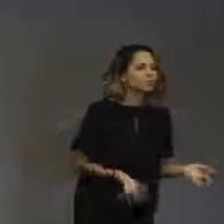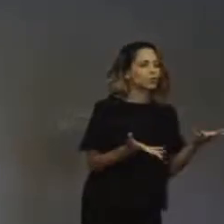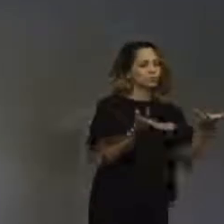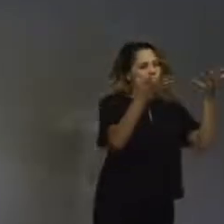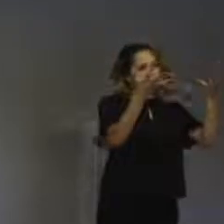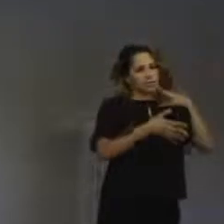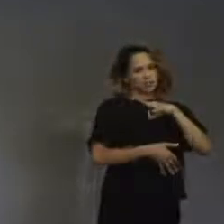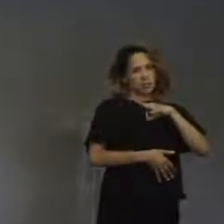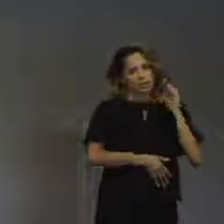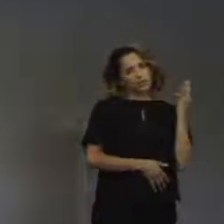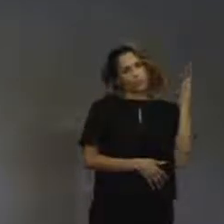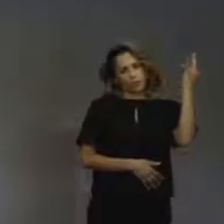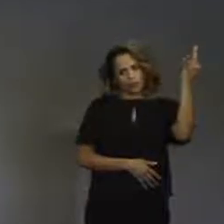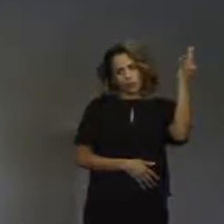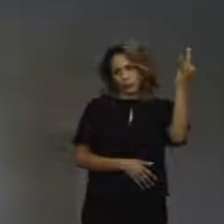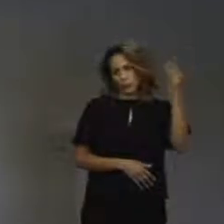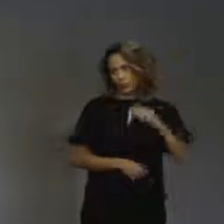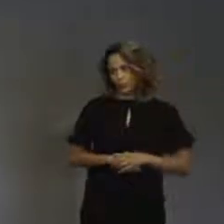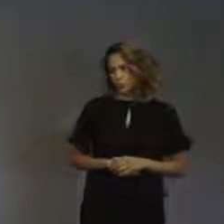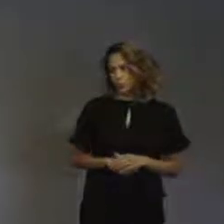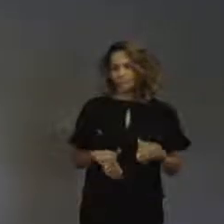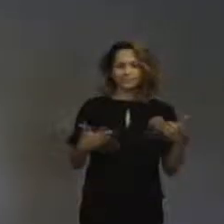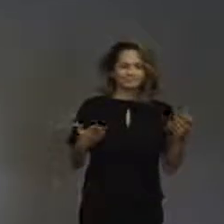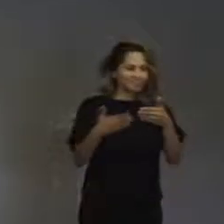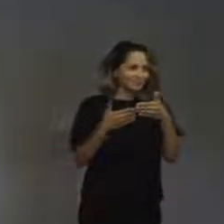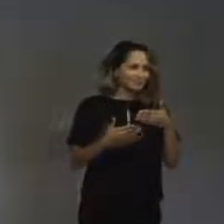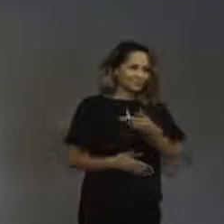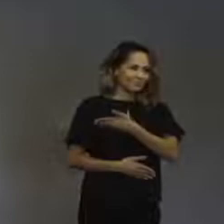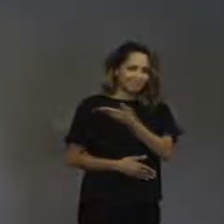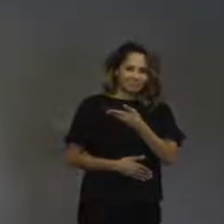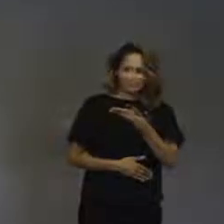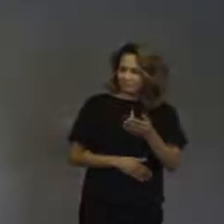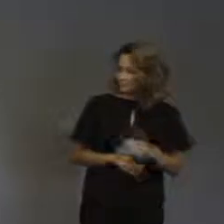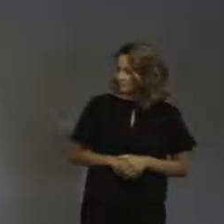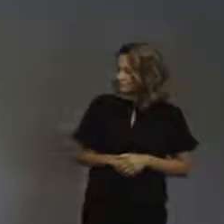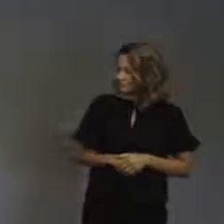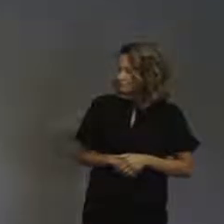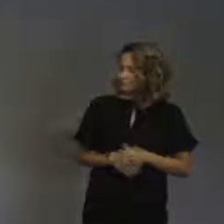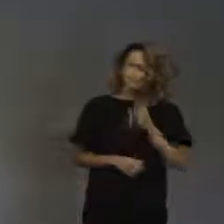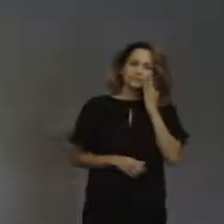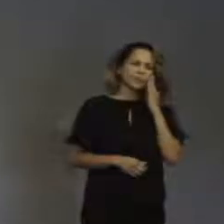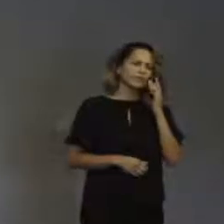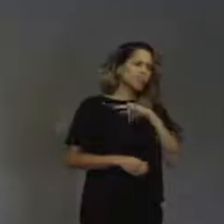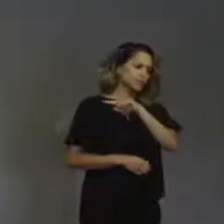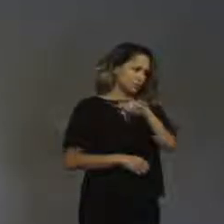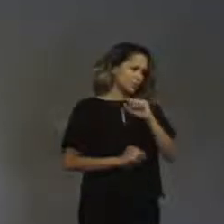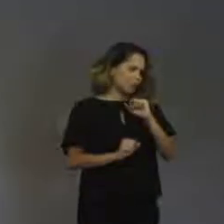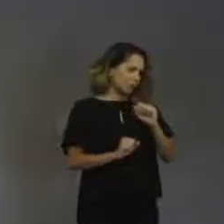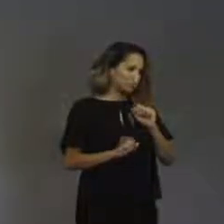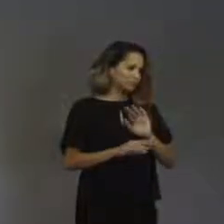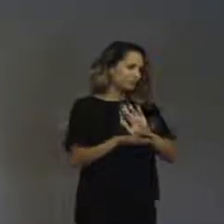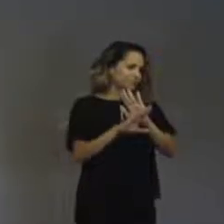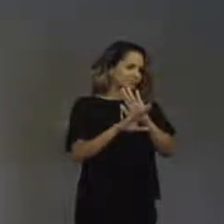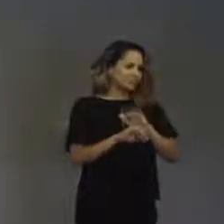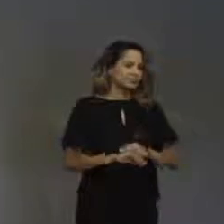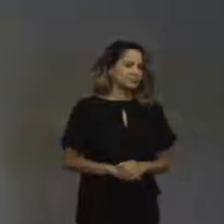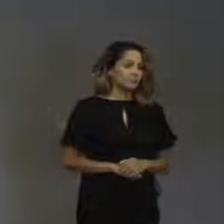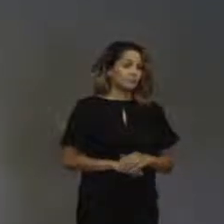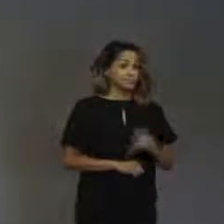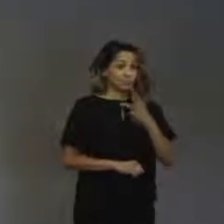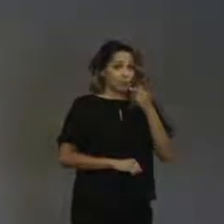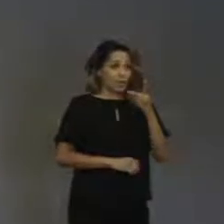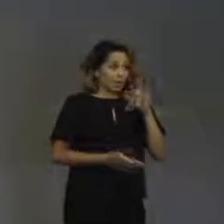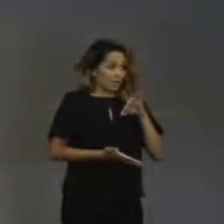Né? Então, por favor, Ana, se você tiver, acho que você tem muita coisa para contribuir aí. Eu só queria dizer que a gente trouxe verdades que